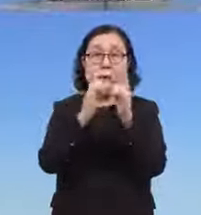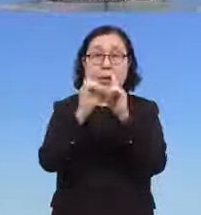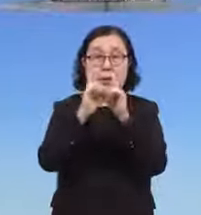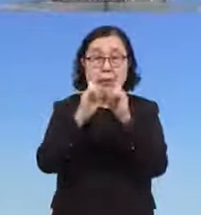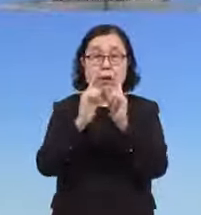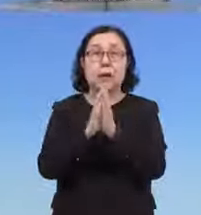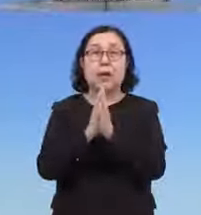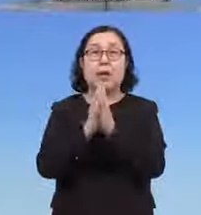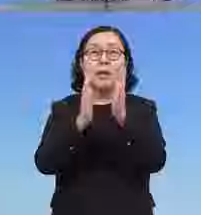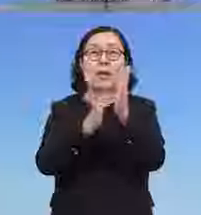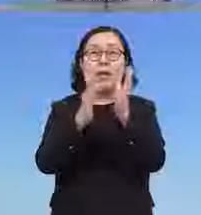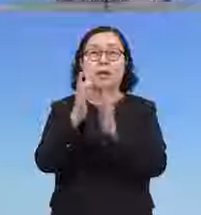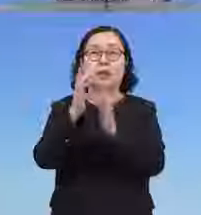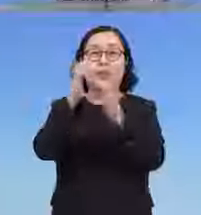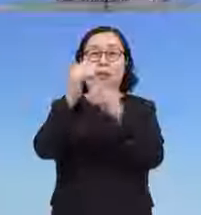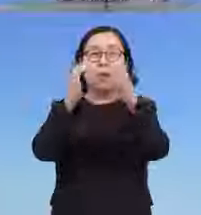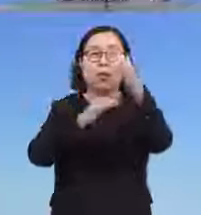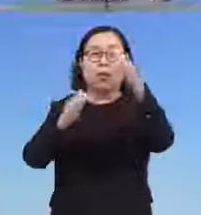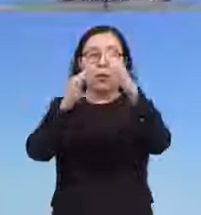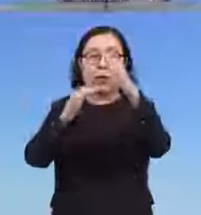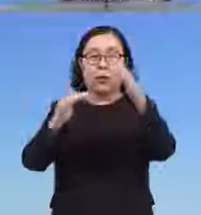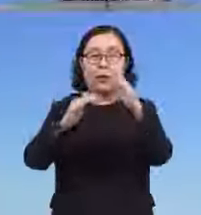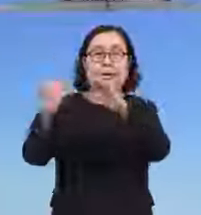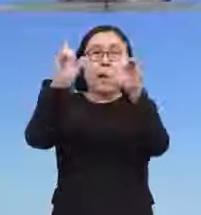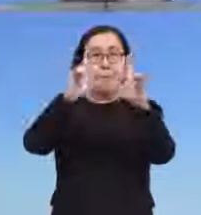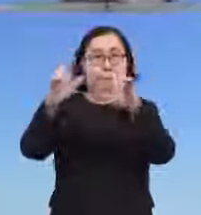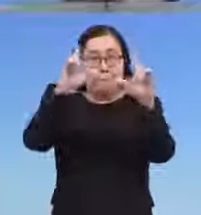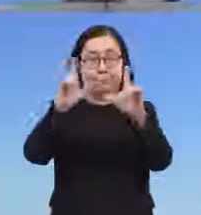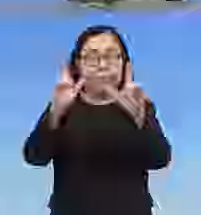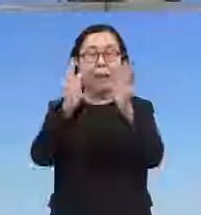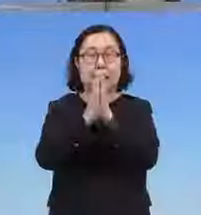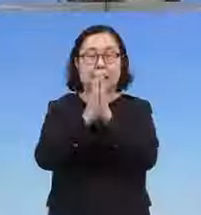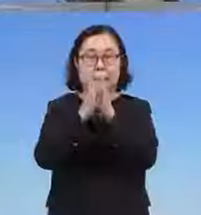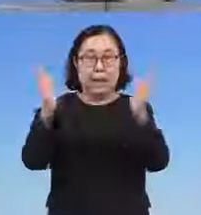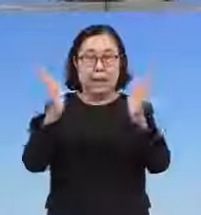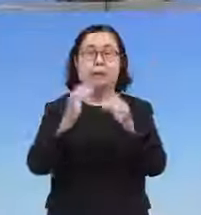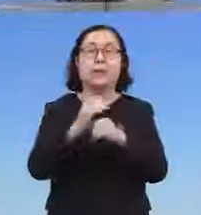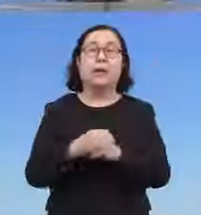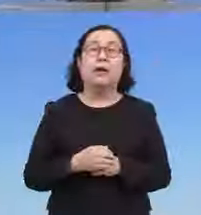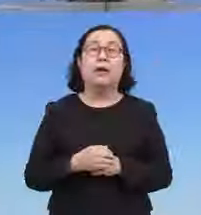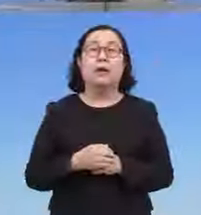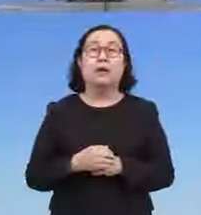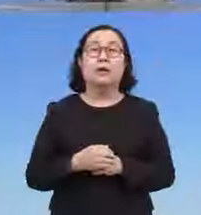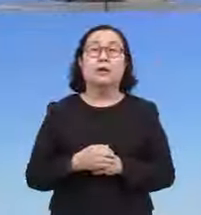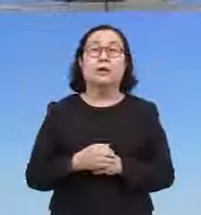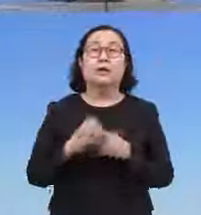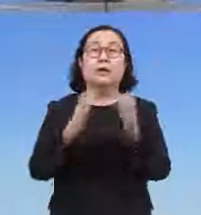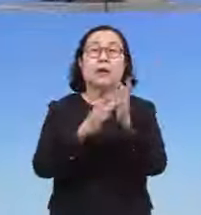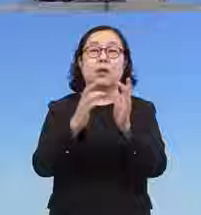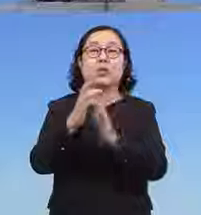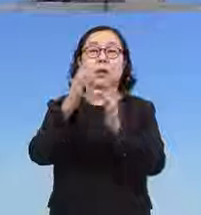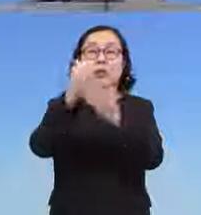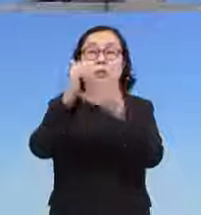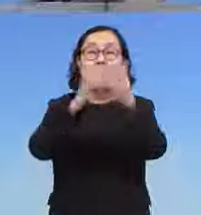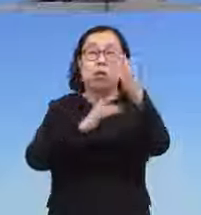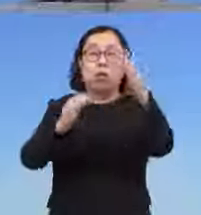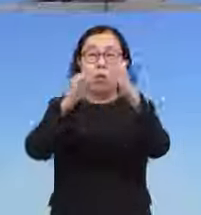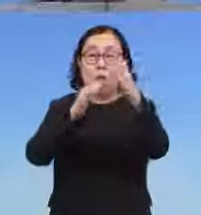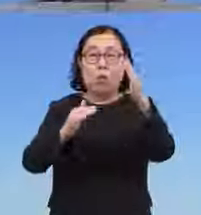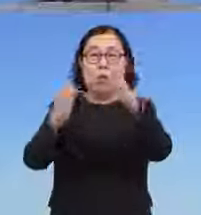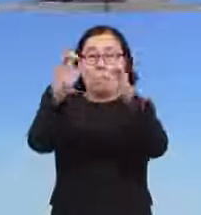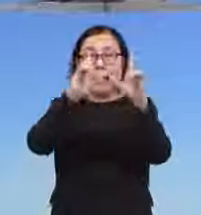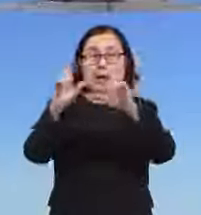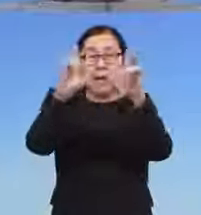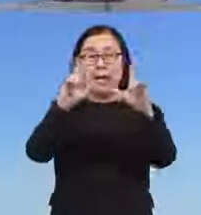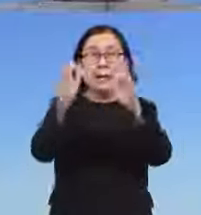오늘 본문에서부터 예수님의 공생의 사역이 시작이 되는데요. 제가 주목하는 것은 이렇게